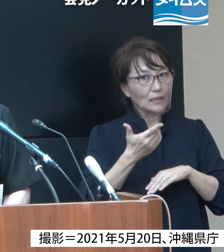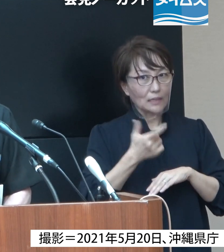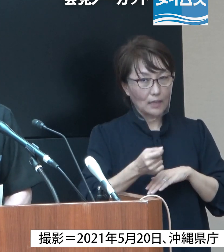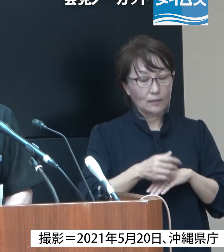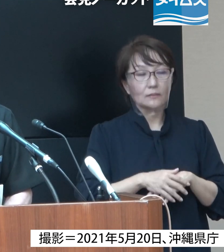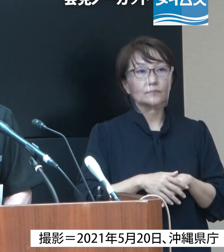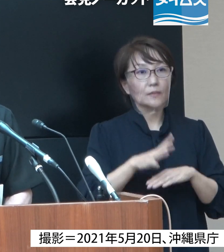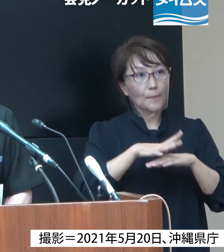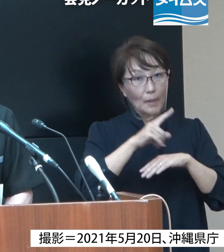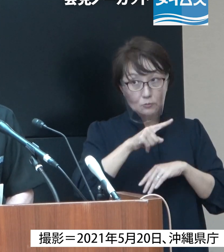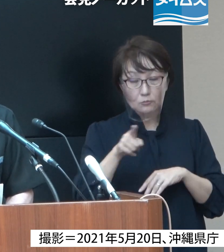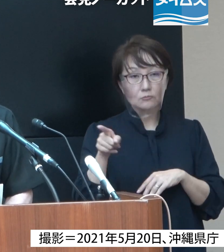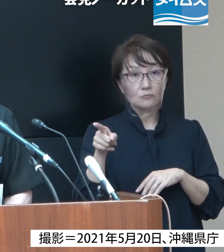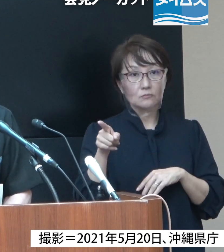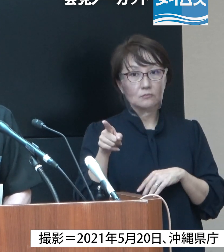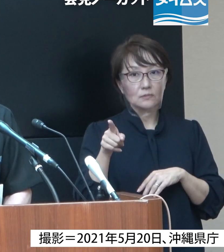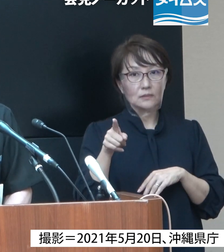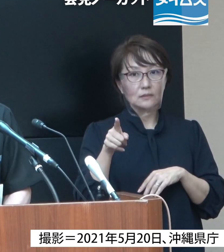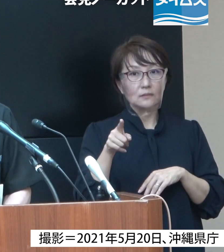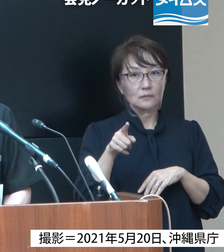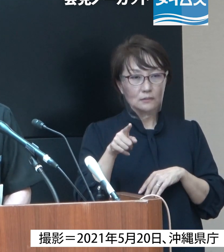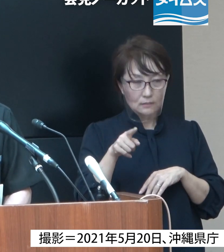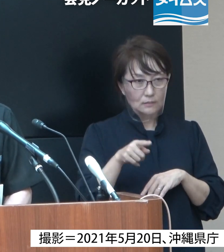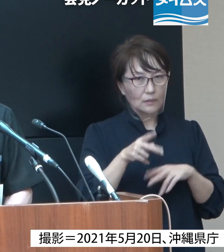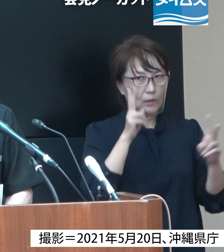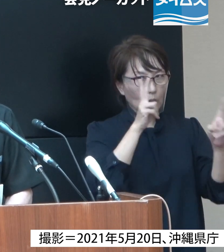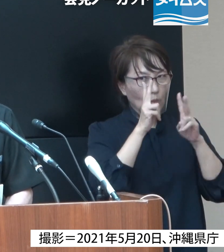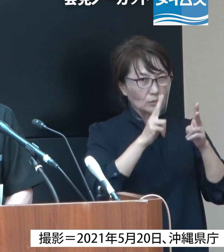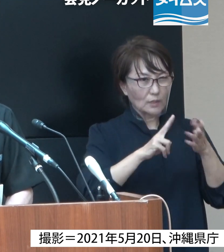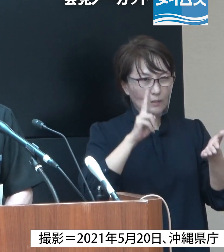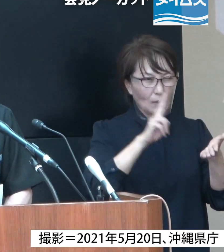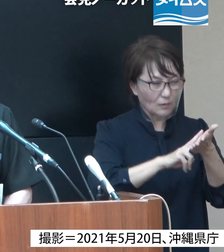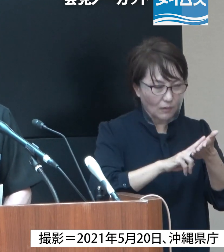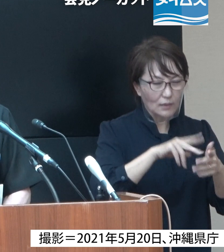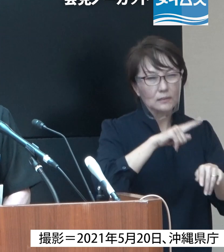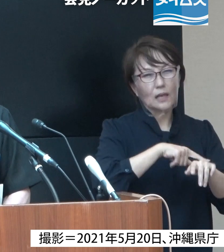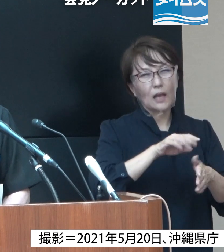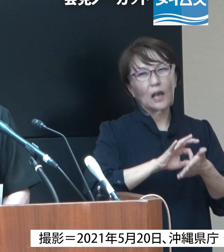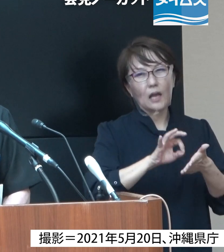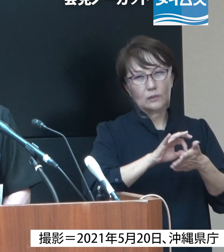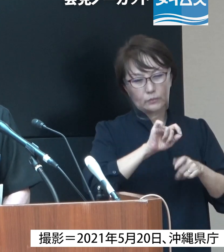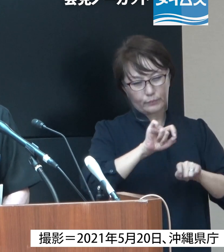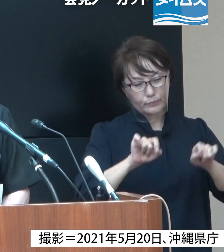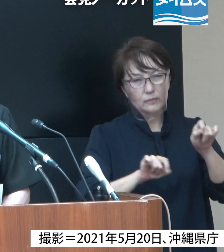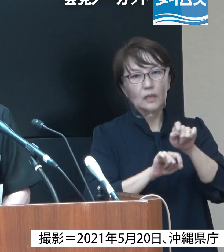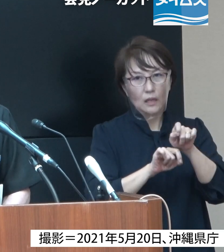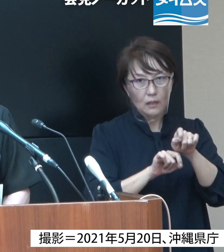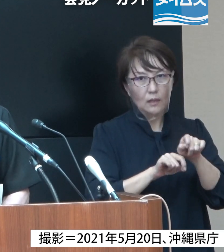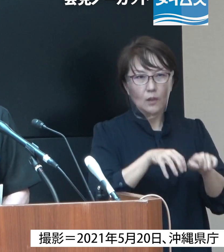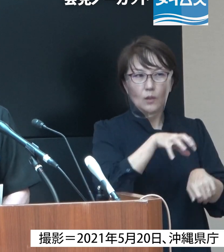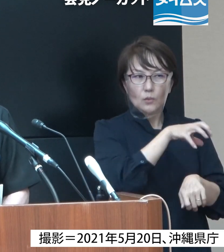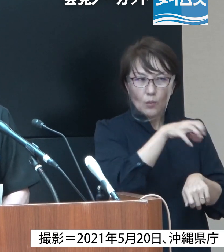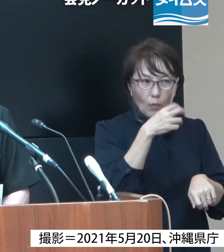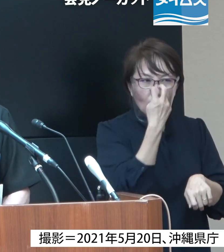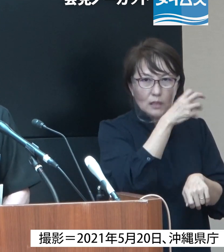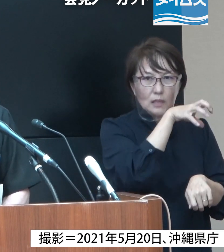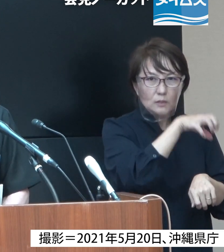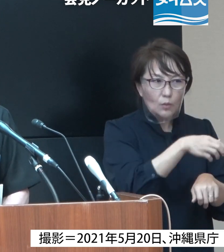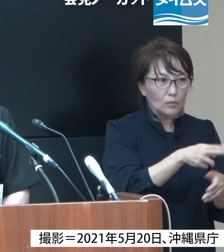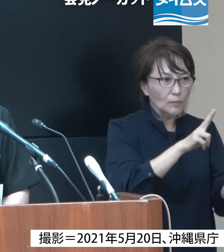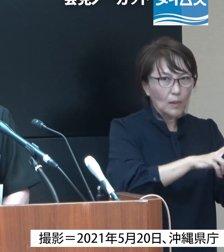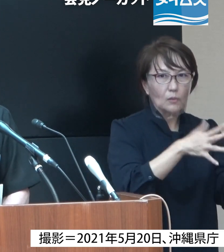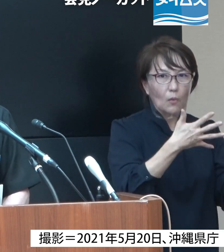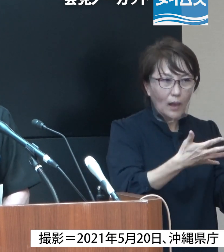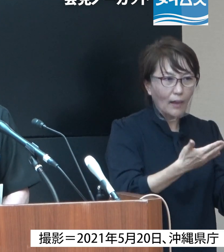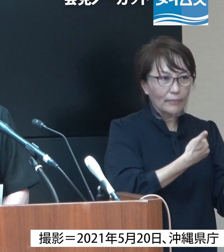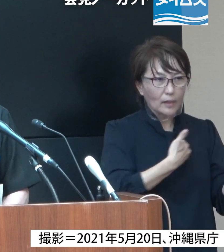まず、時間がかかっていることは、これはもう物理的に、例えばどこを検査場にするのか、できるのか、